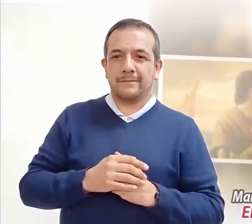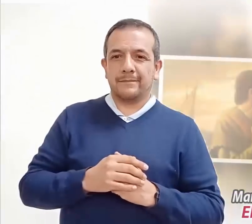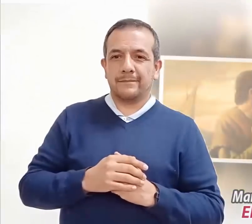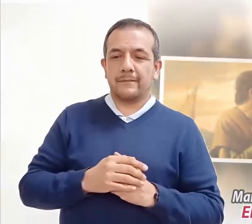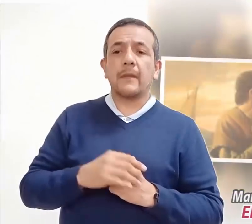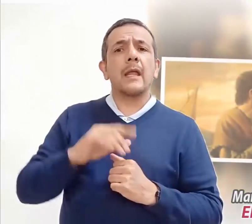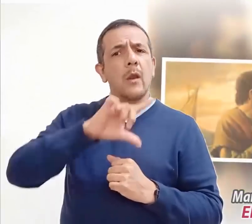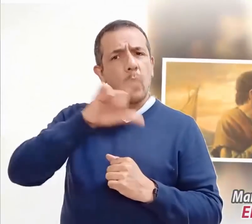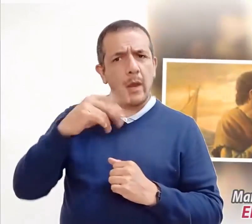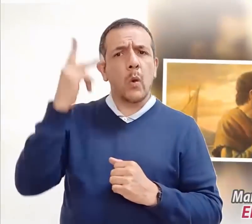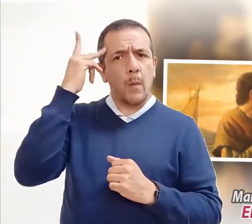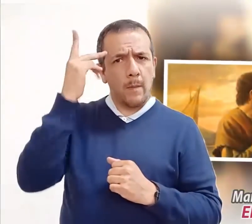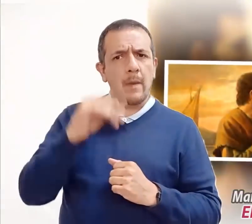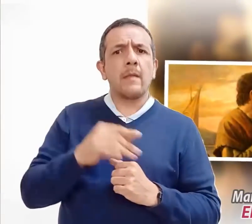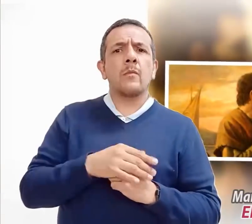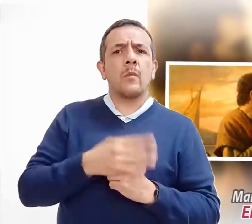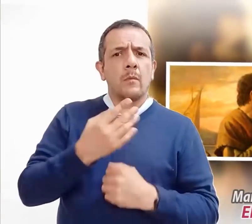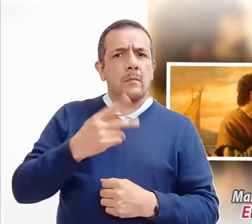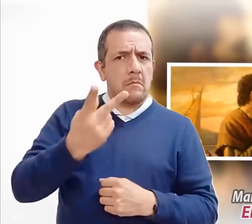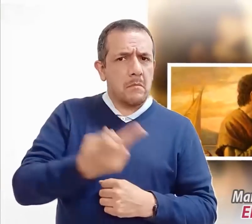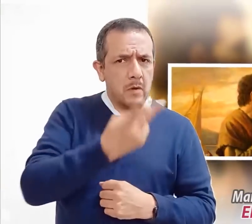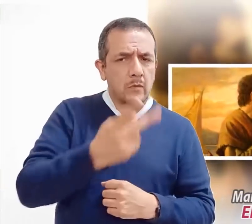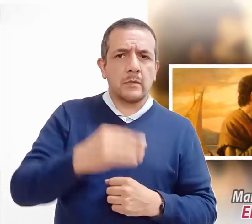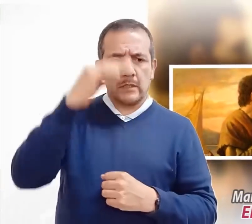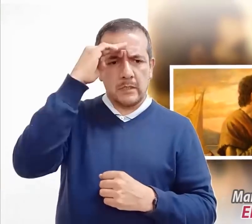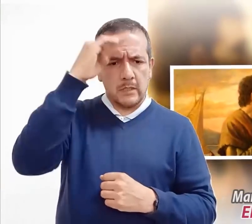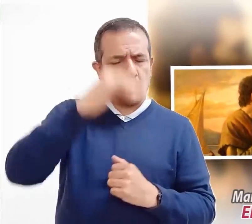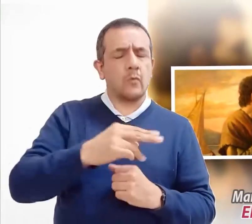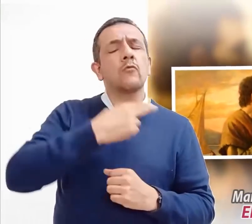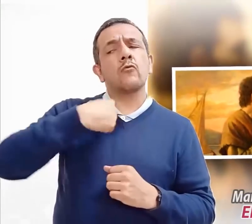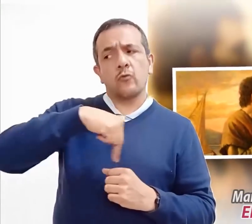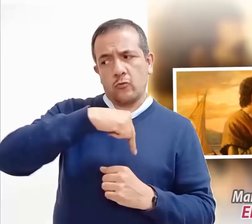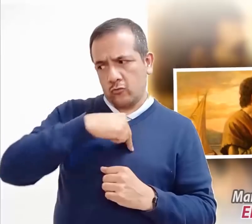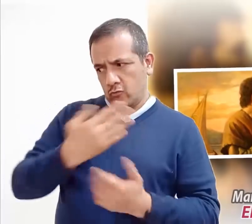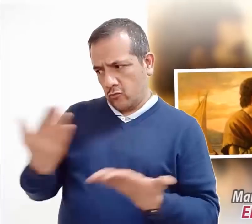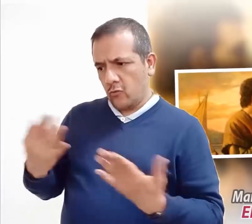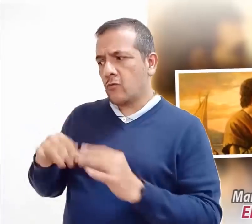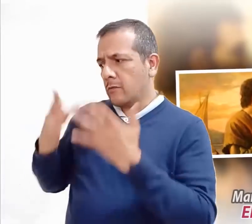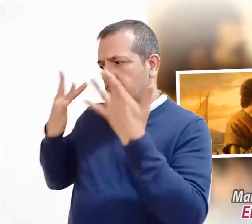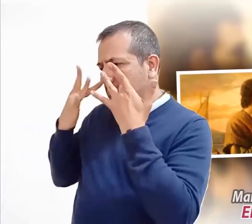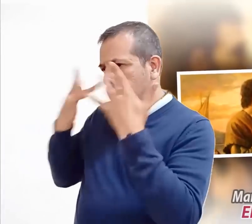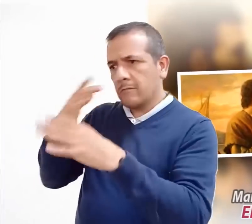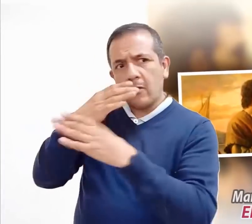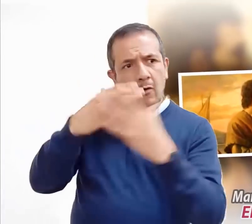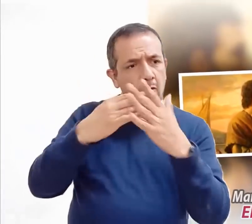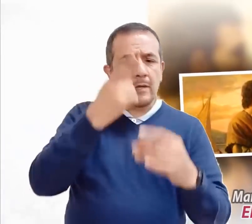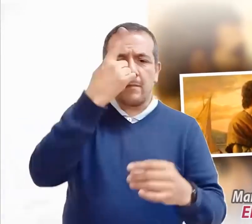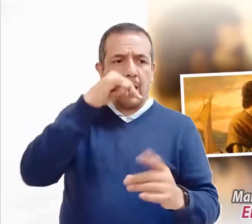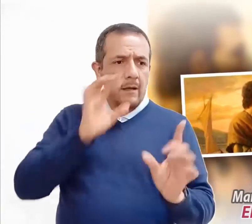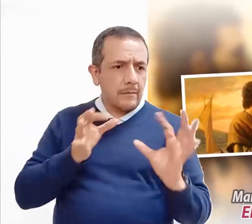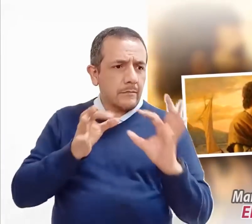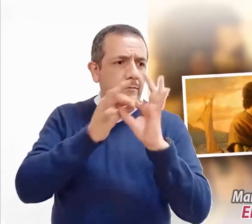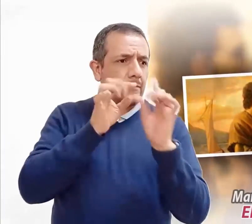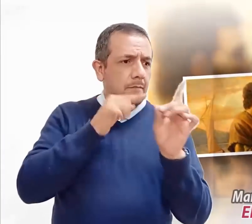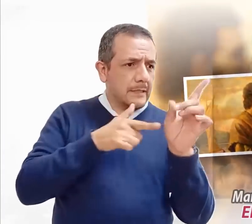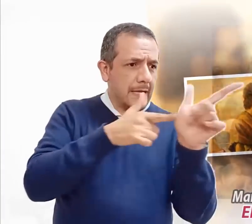Entonces Pedro, tomando la palabra, le dijo a Jesús: Señor, nosotros lo hemos dejado todo y te hemos seguido. ¿Qué